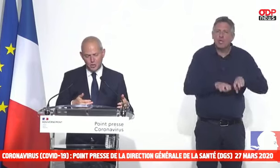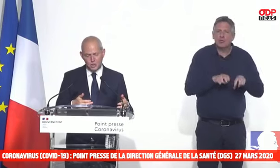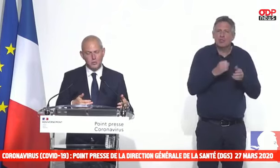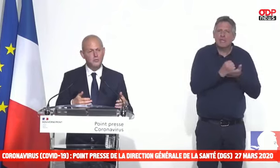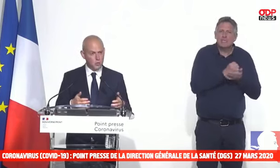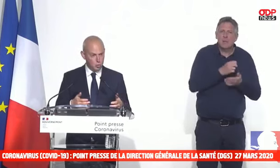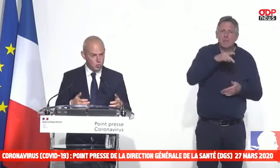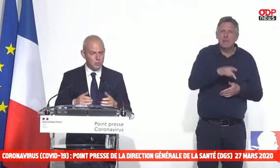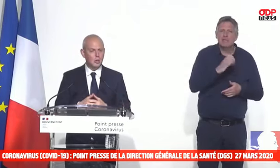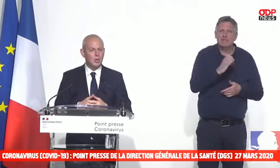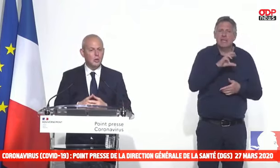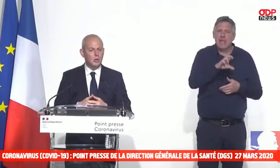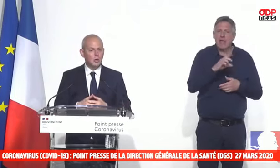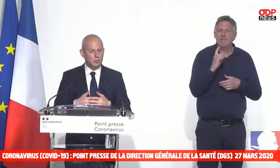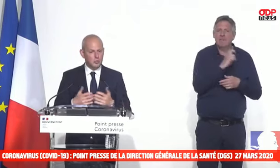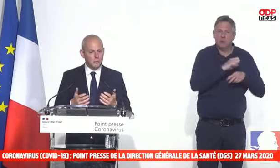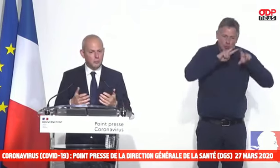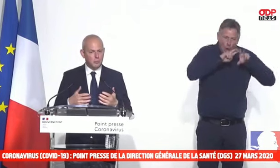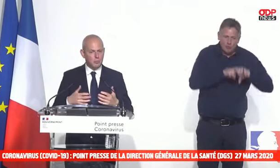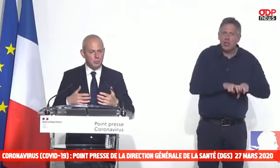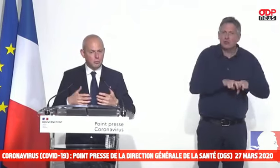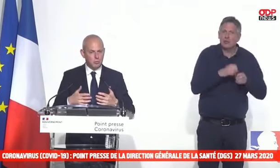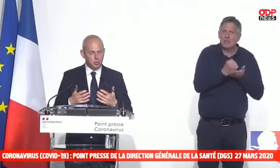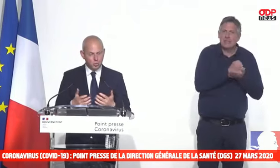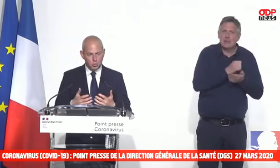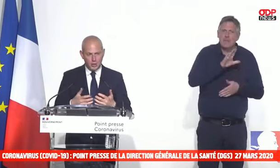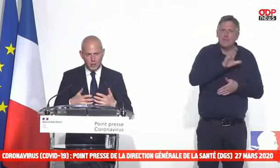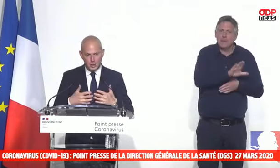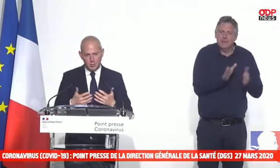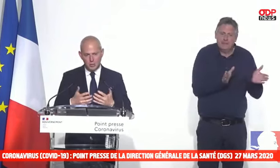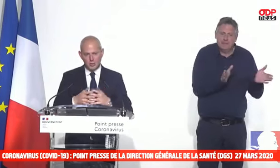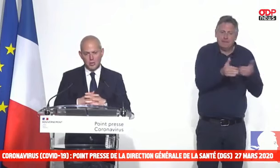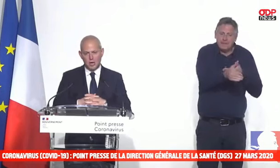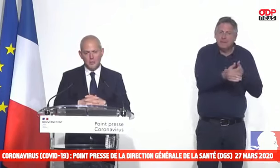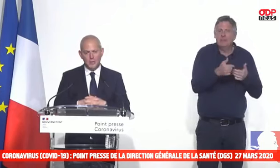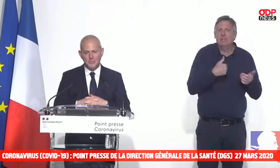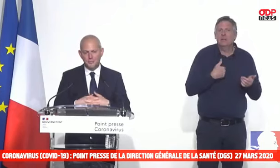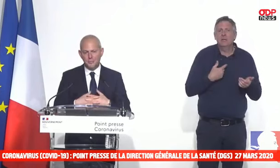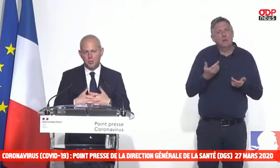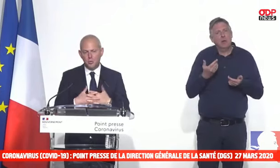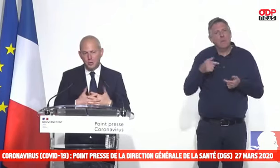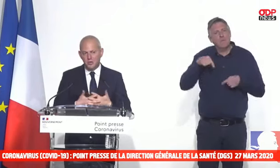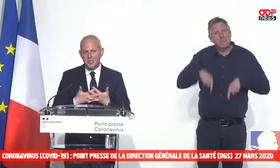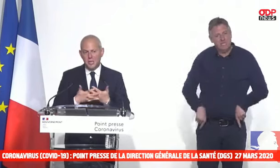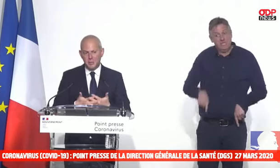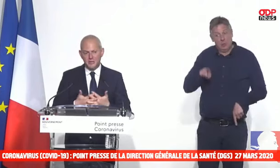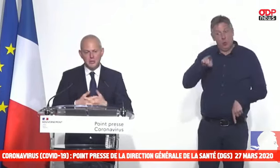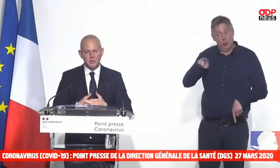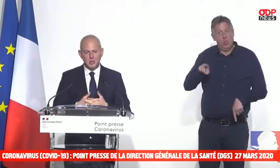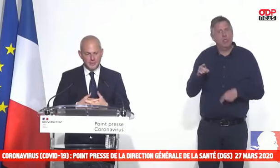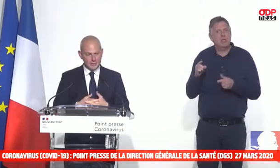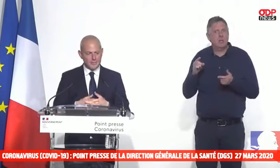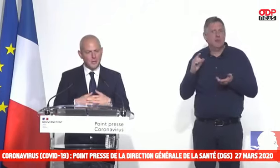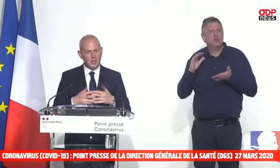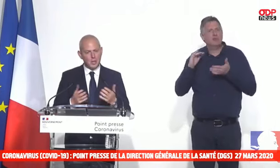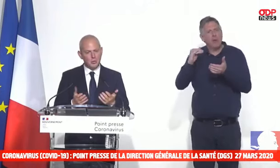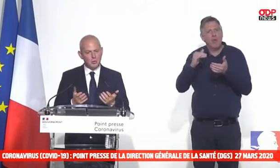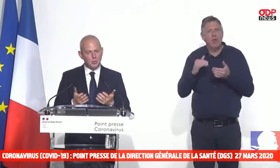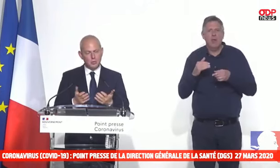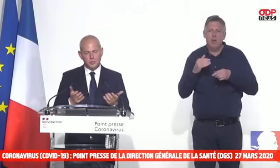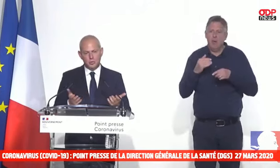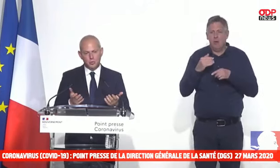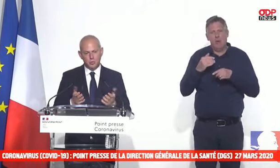de recherche du virus. Nous avons le souhait, et le ministre l'a rappelé, d'augmenter les capacités de tests. Et